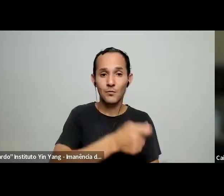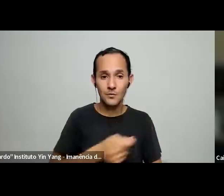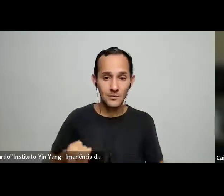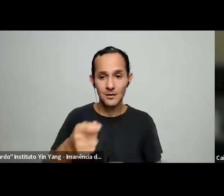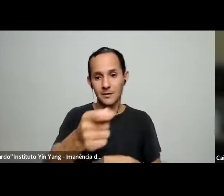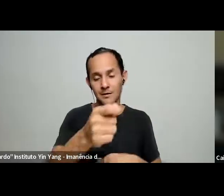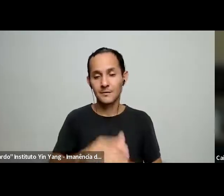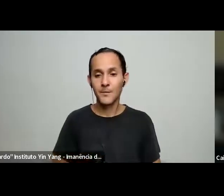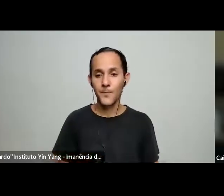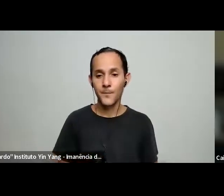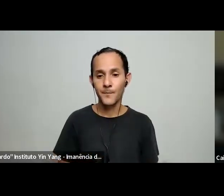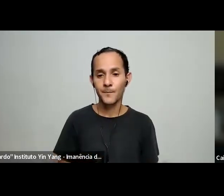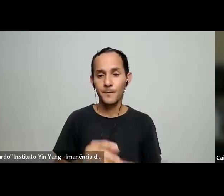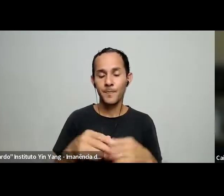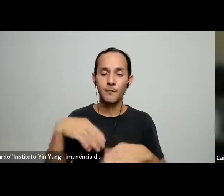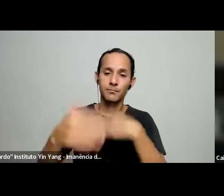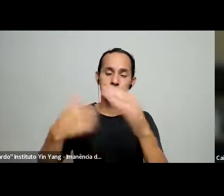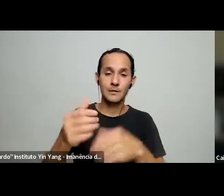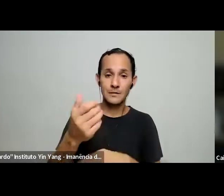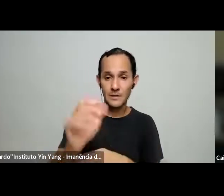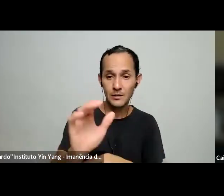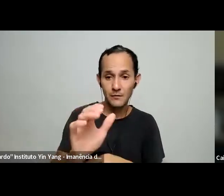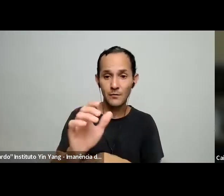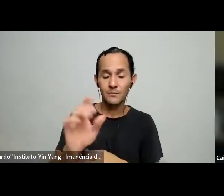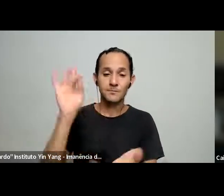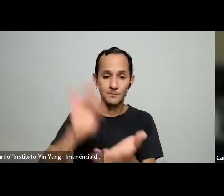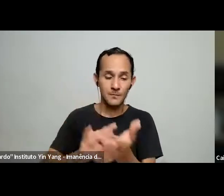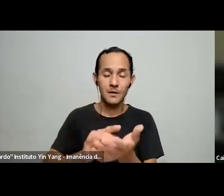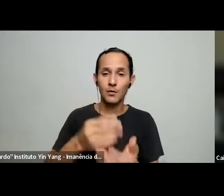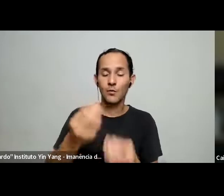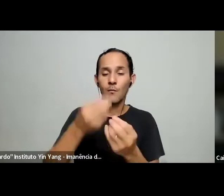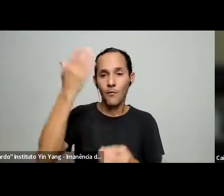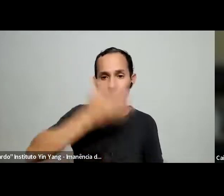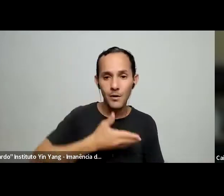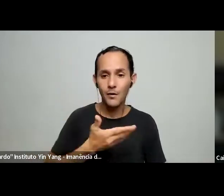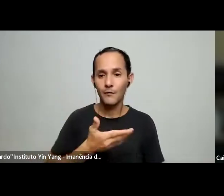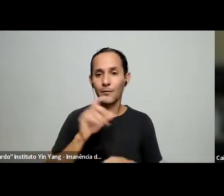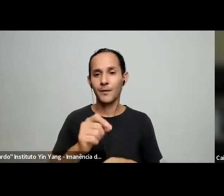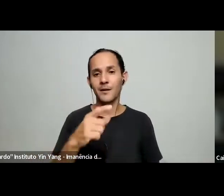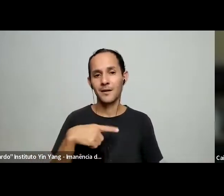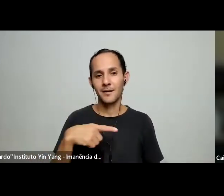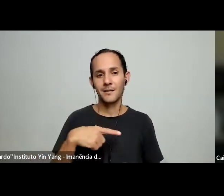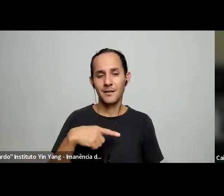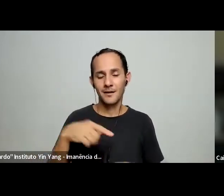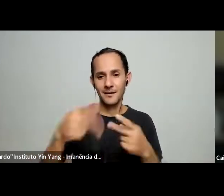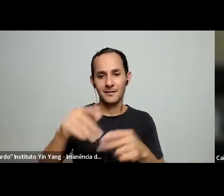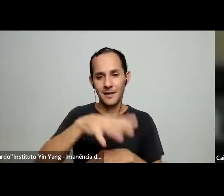constelação familiar no seu desenvolvimento científico e na consolidação das evidências que existem aí da área.